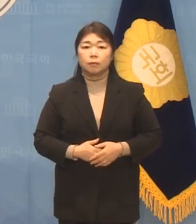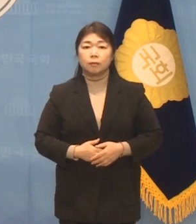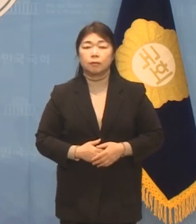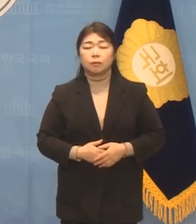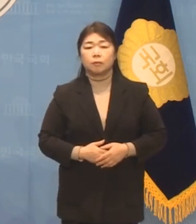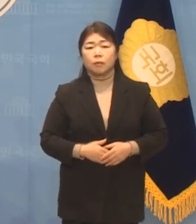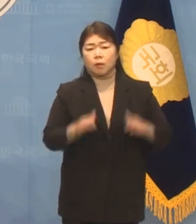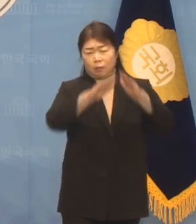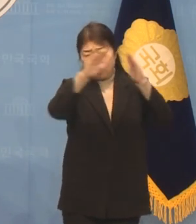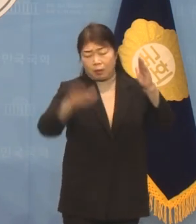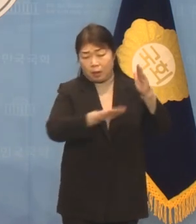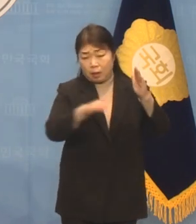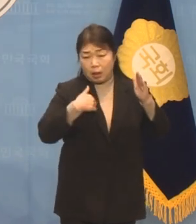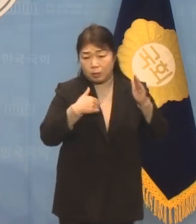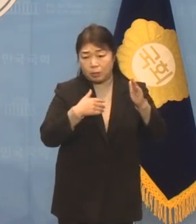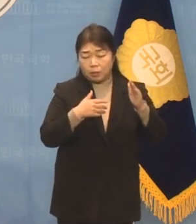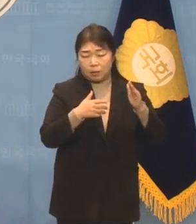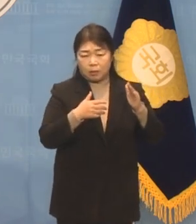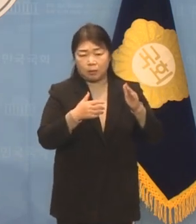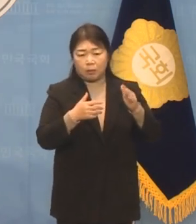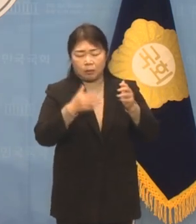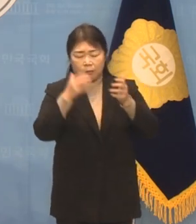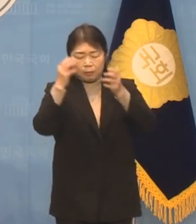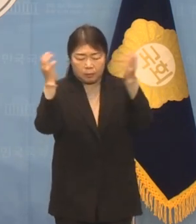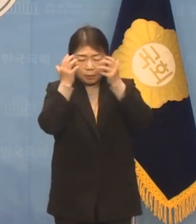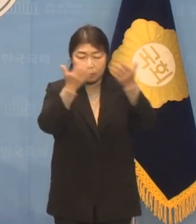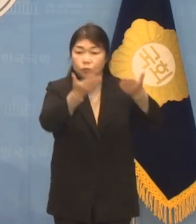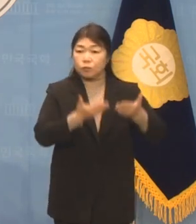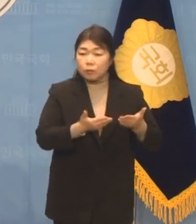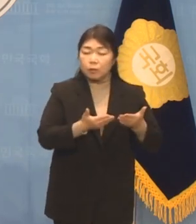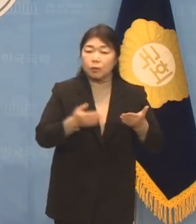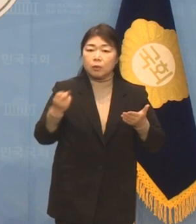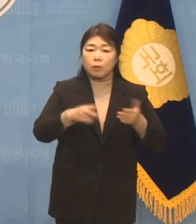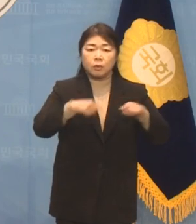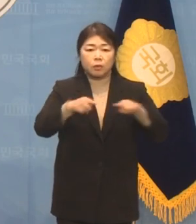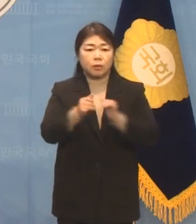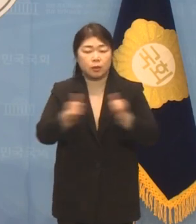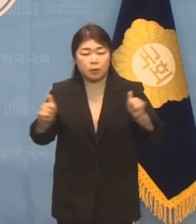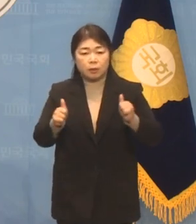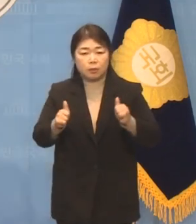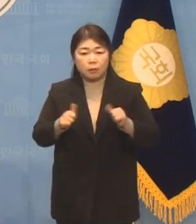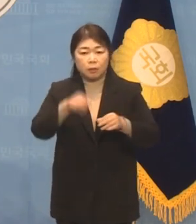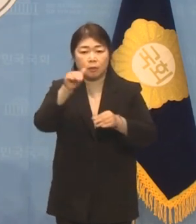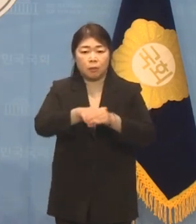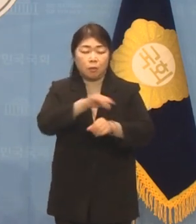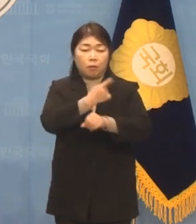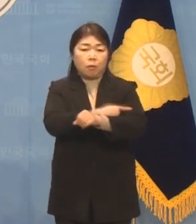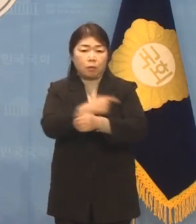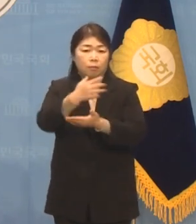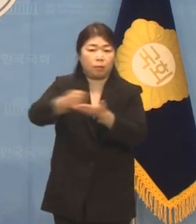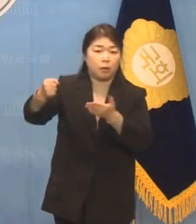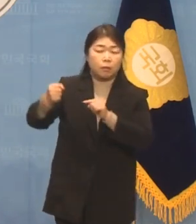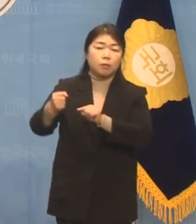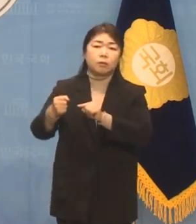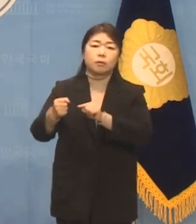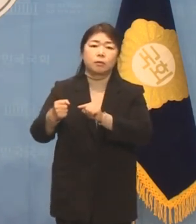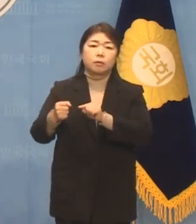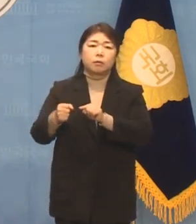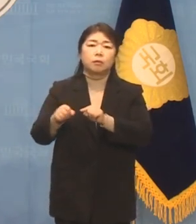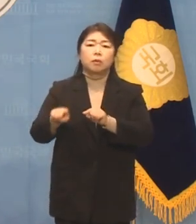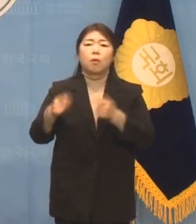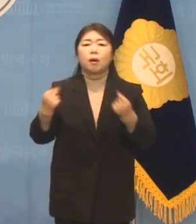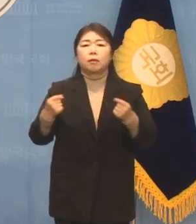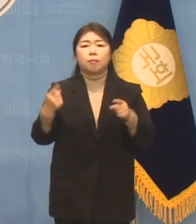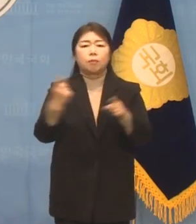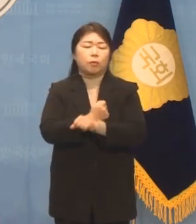온 가정을 피폐하게 만들고 정치인의 피선거권을 박탈해내는 이런 일은 이제 없어져야